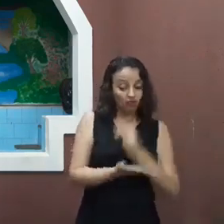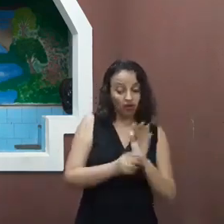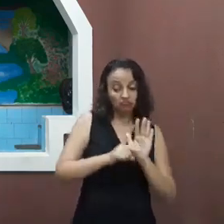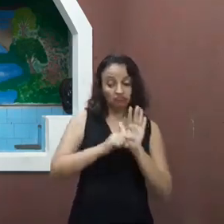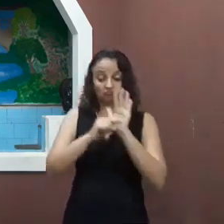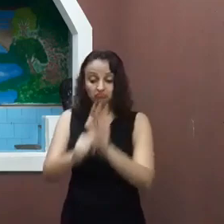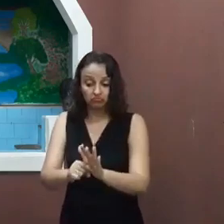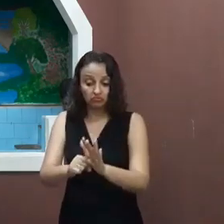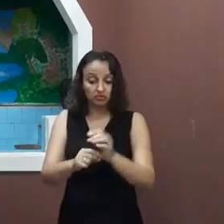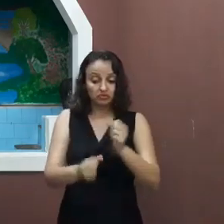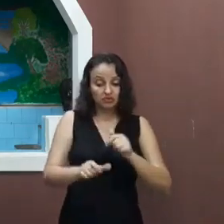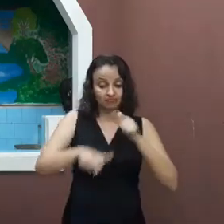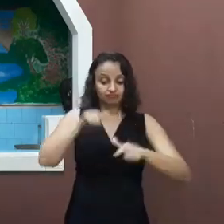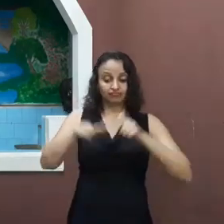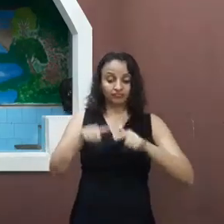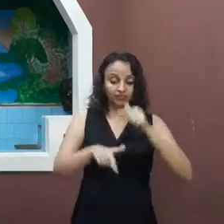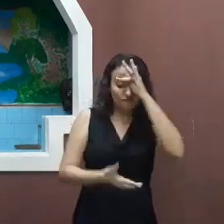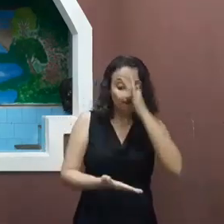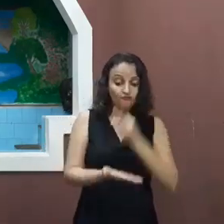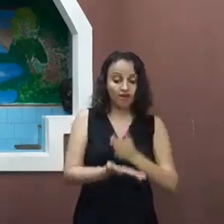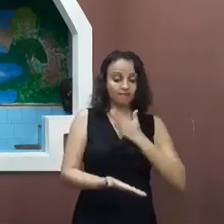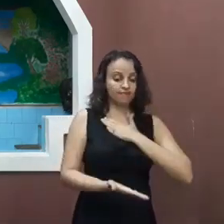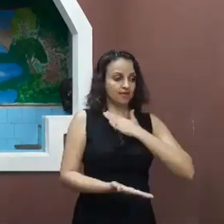minhas obras.